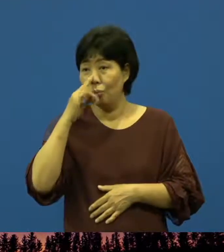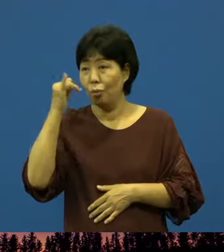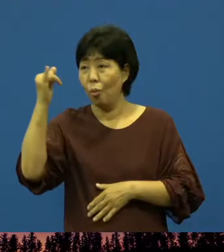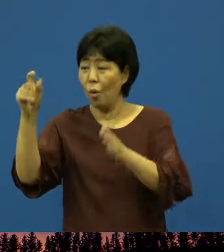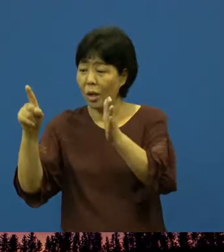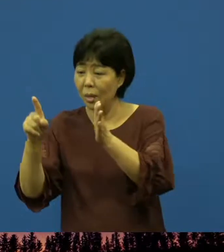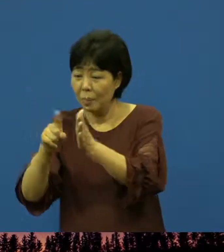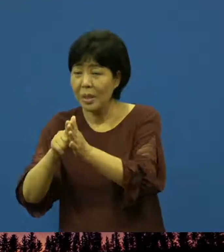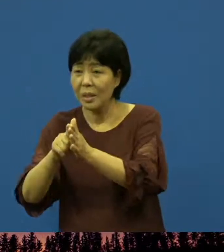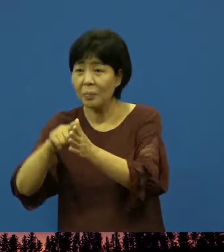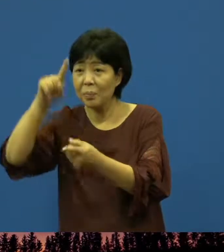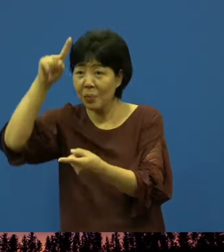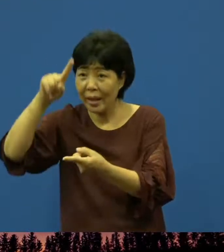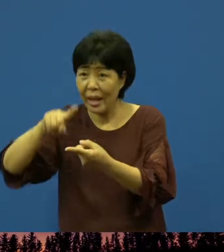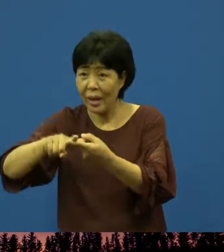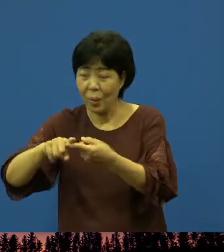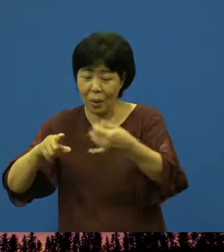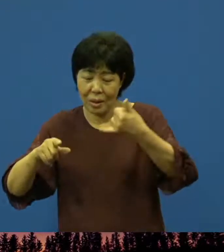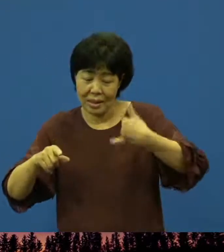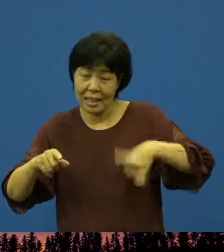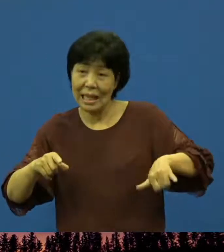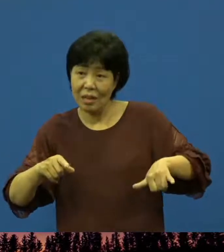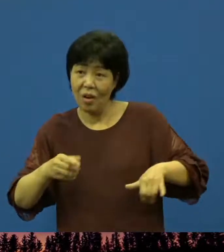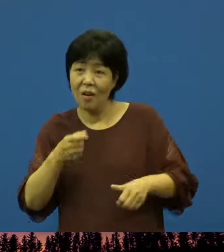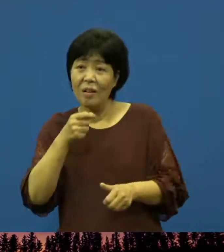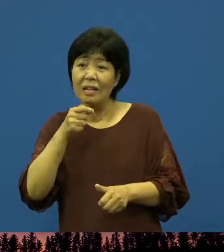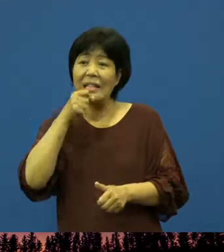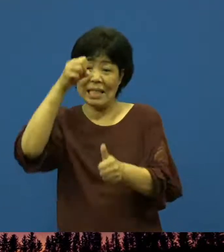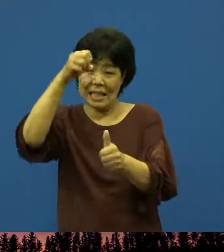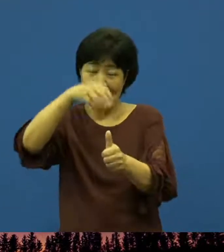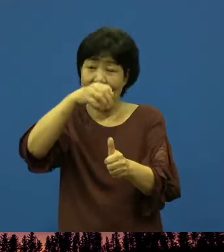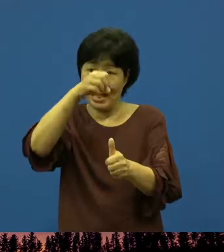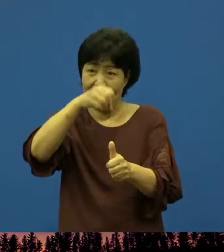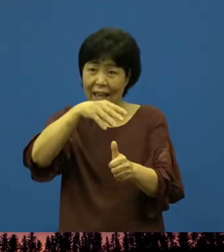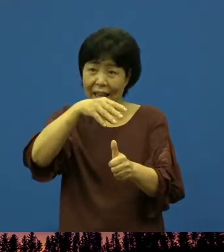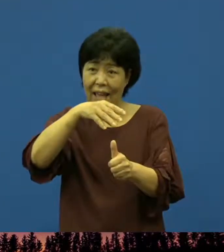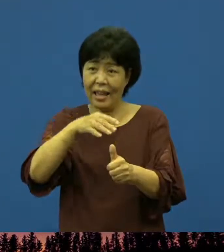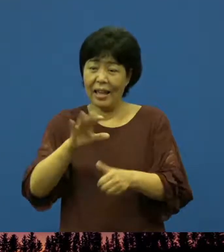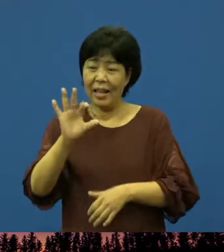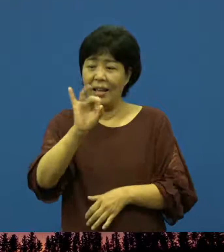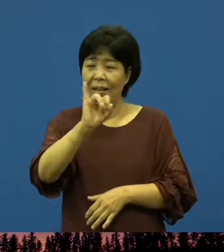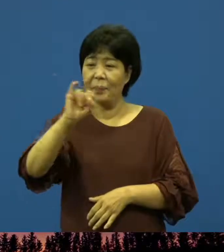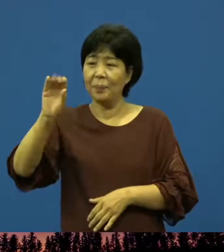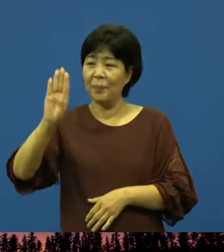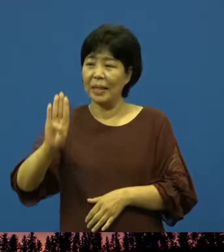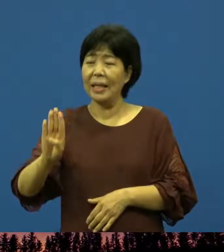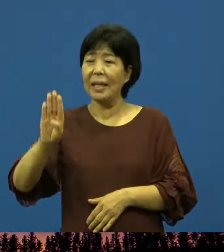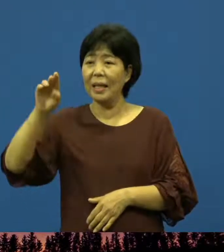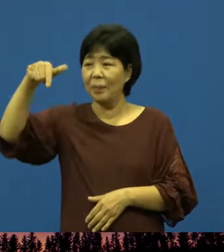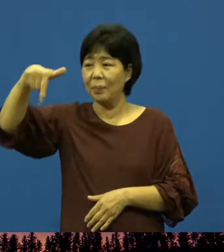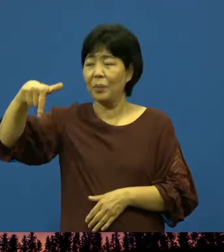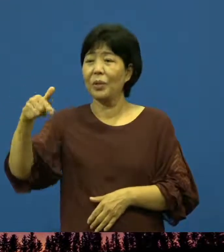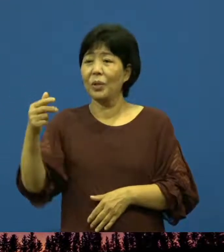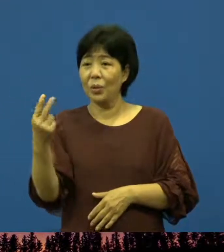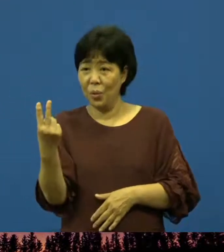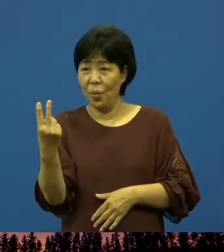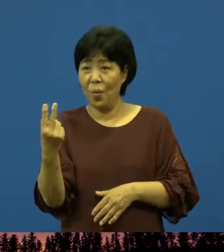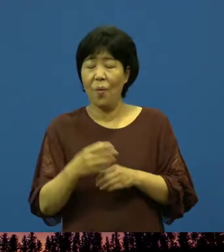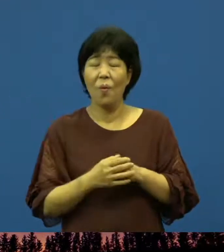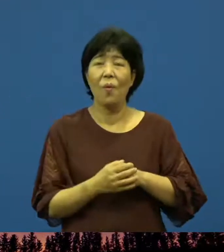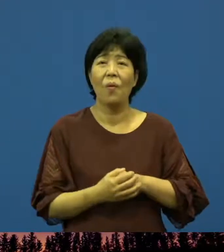세례를 받는 거죠. 벌써 14세 이상이 되면 입교를 합니다. 본인의 신앙의